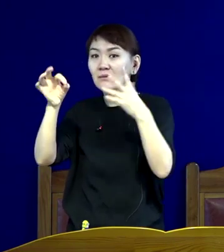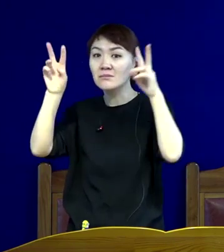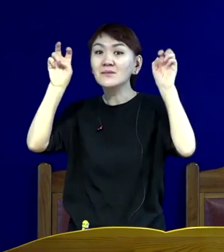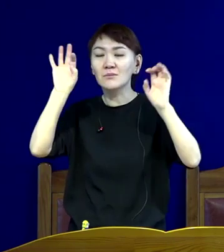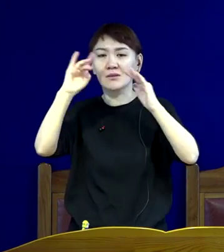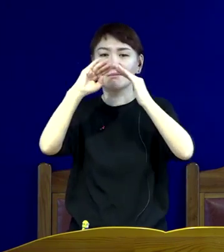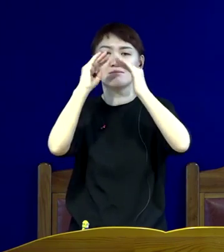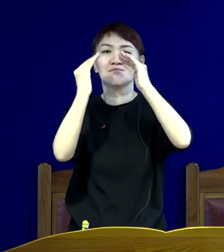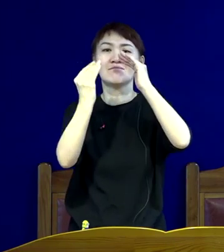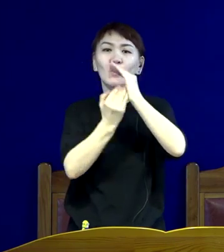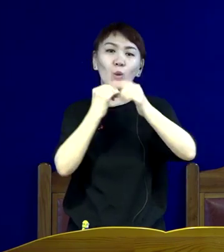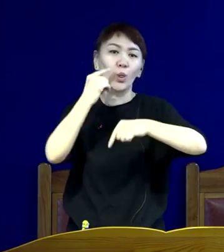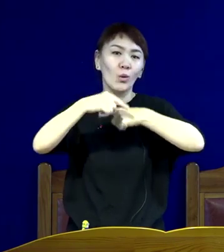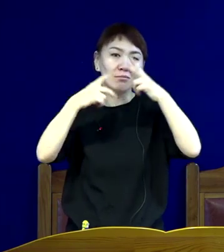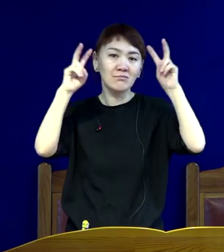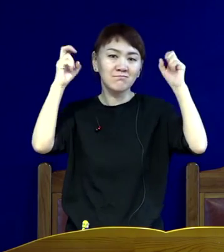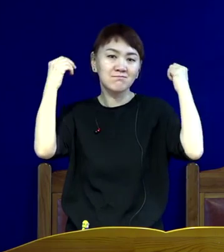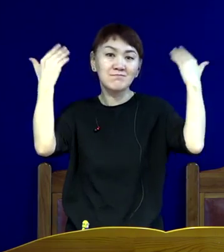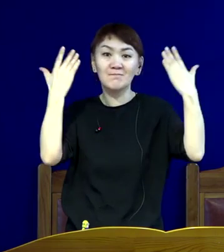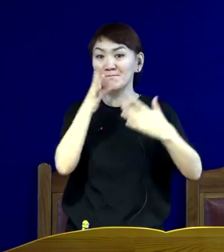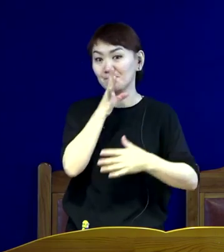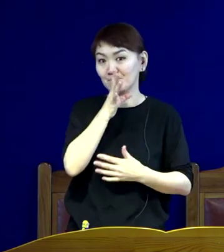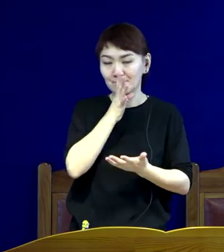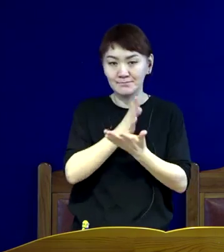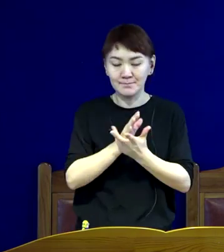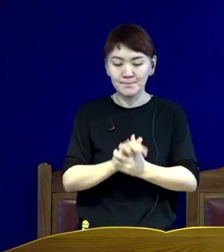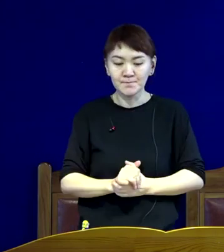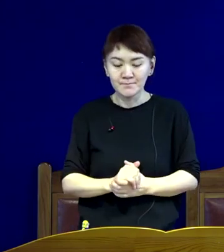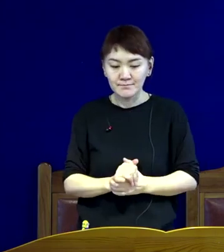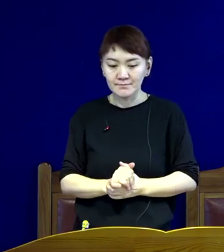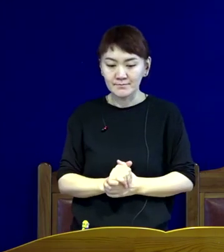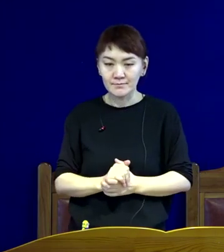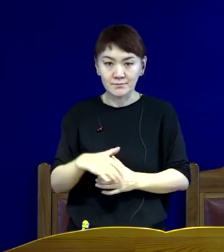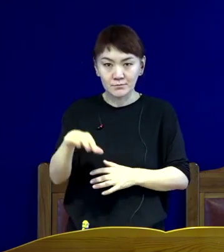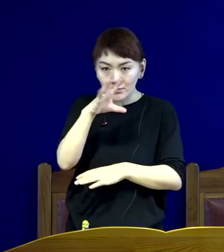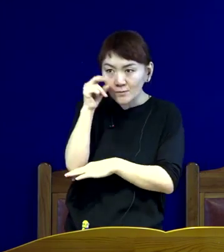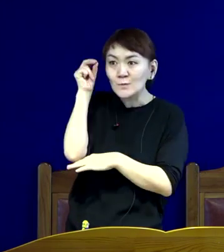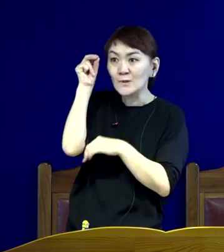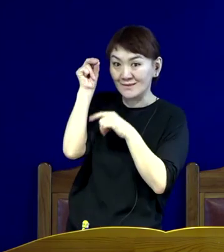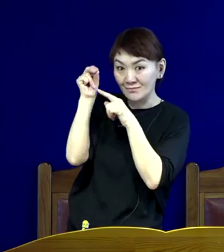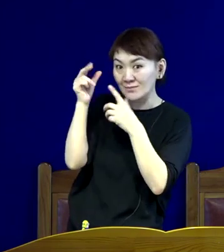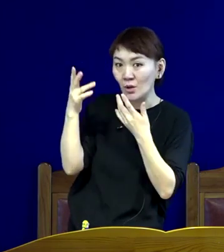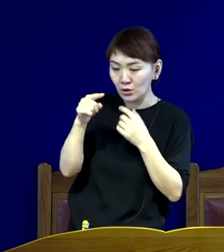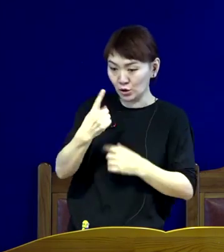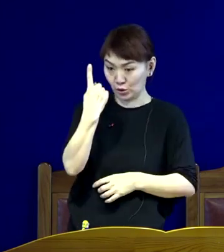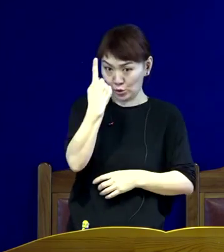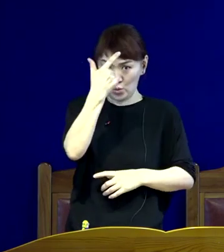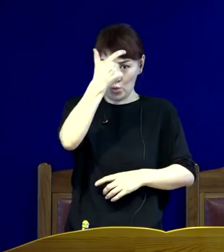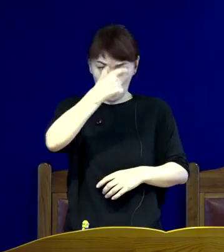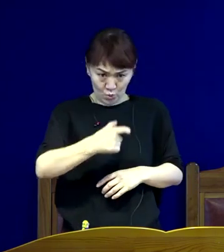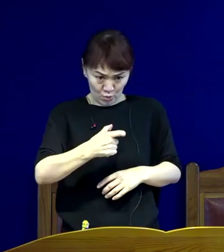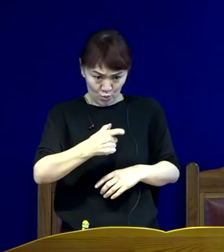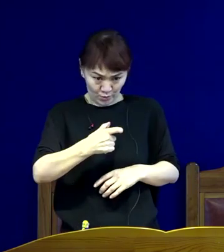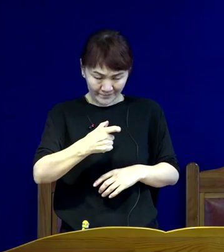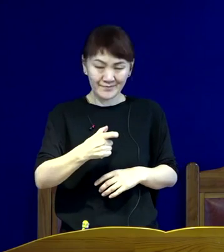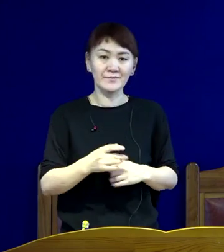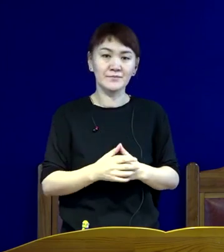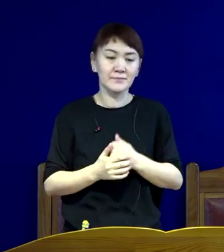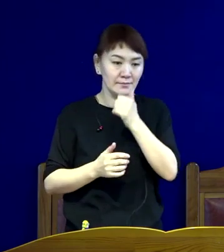한 사람이 이 땅에 태어나서 부모의 도움으로 성장을 하고 또